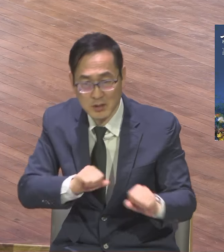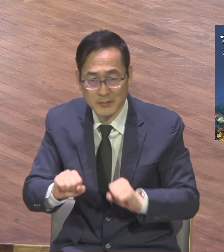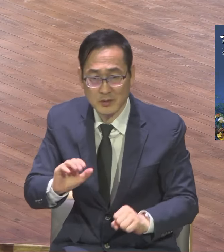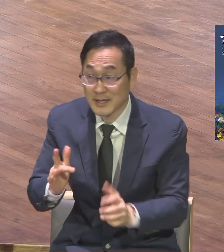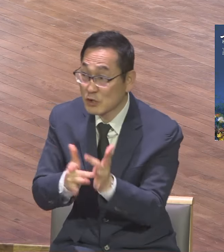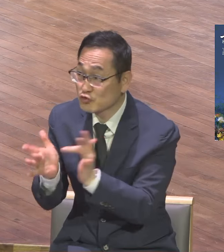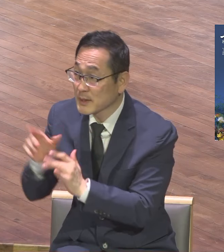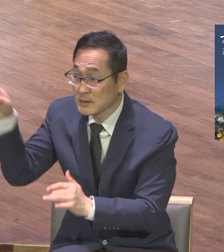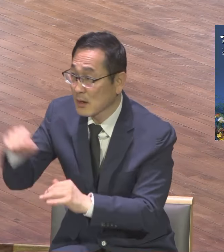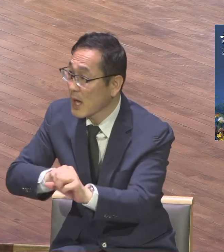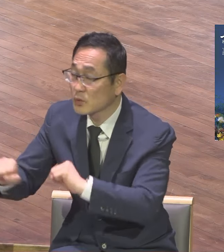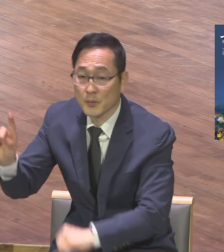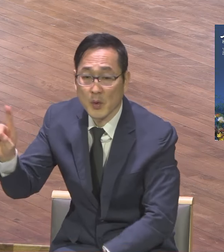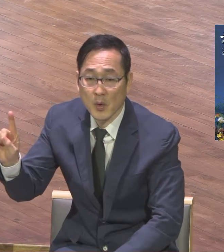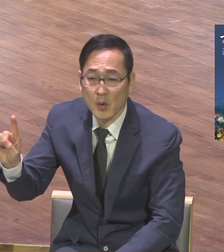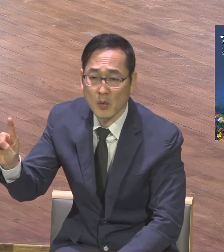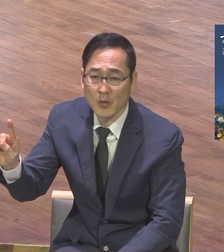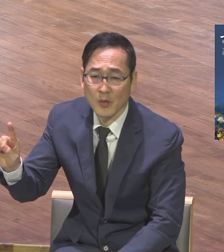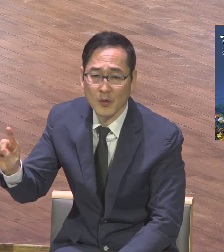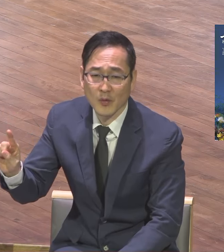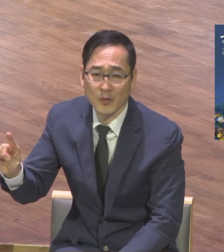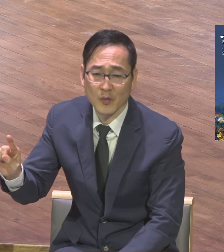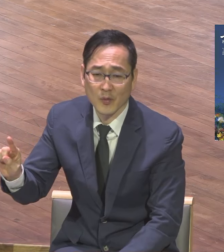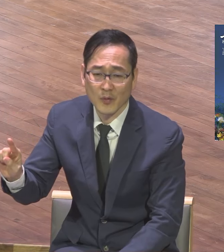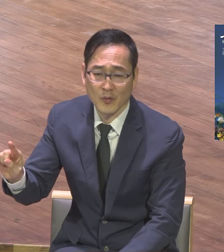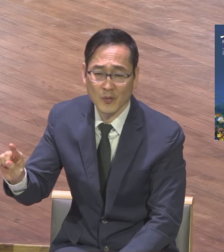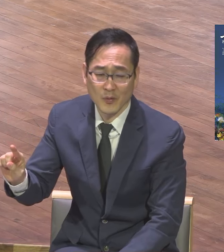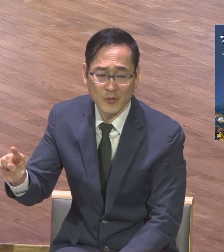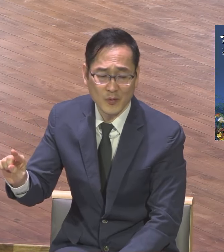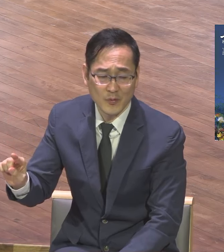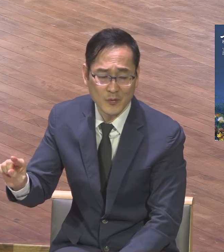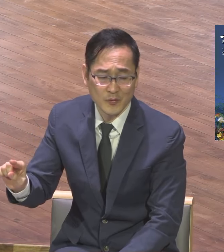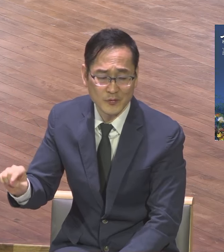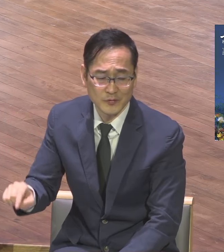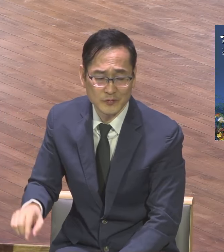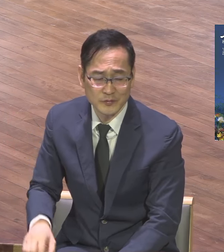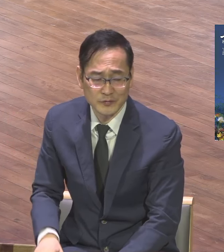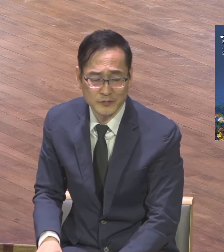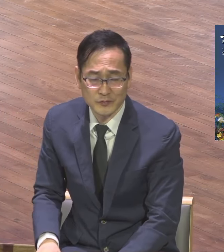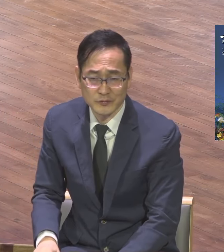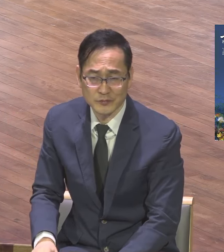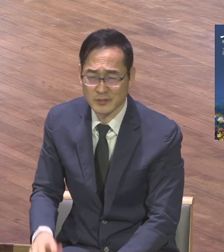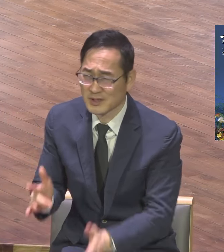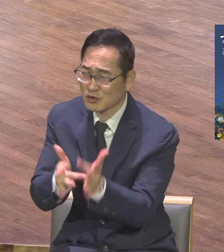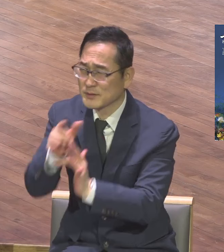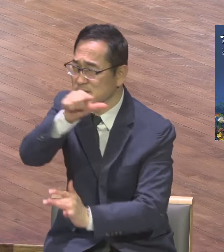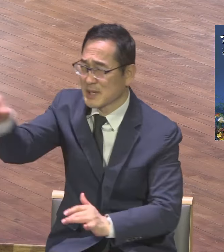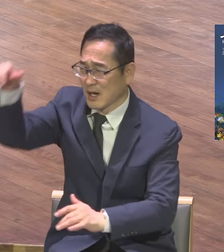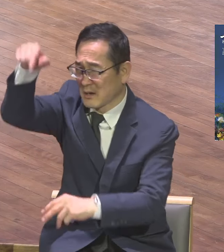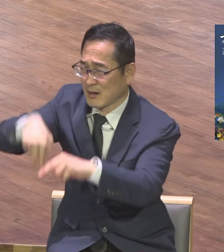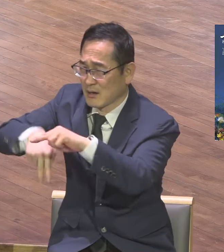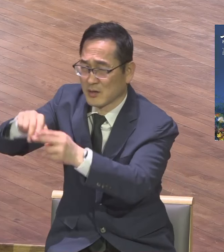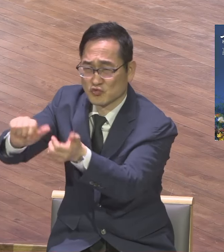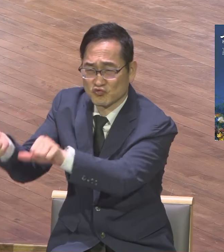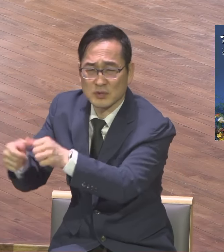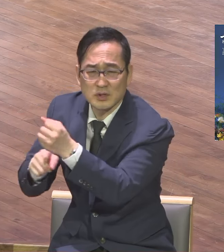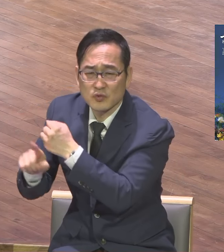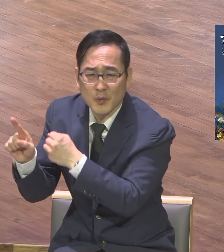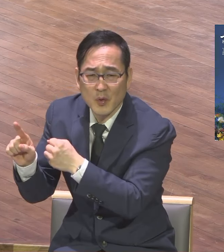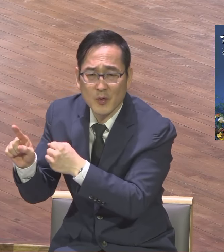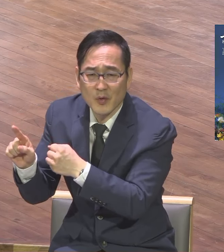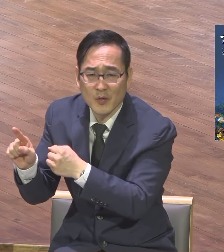뭐냐? 왜 십자가를 지시고 왜 고초를 당하시고 왜 그 많은 창피를 당하시고 왜 그런 많은 고생을 하셨냐? 다른 거